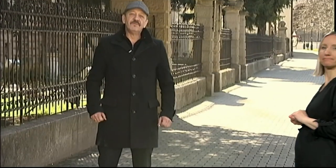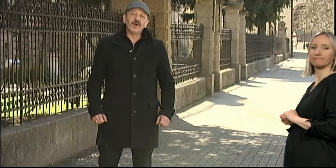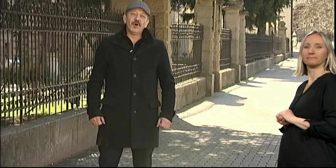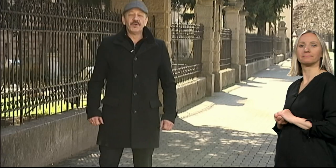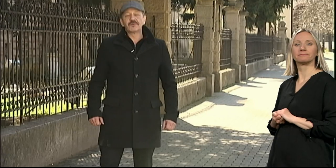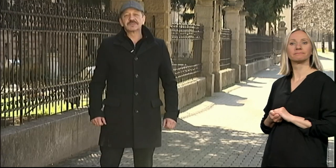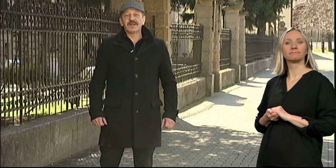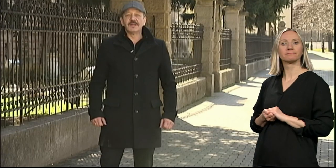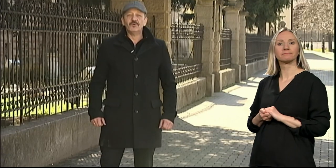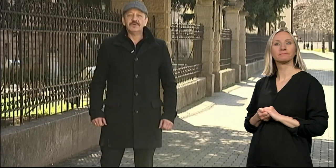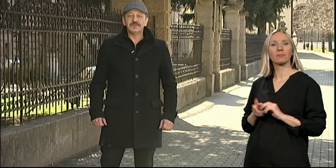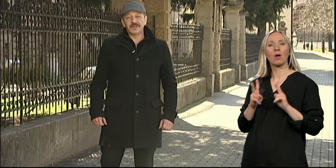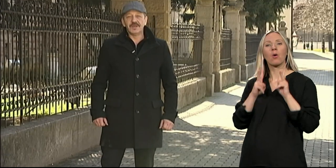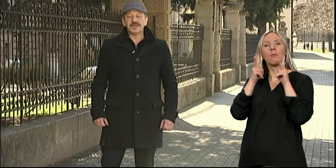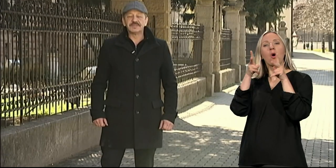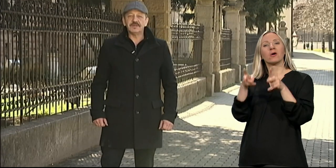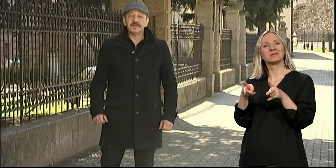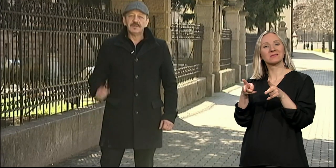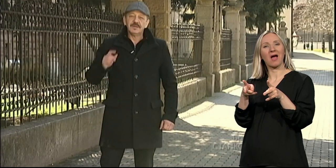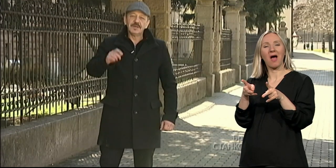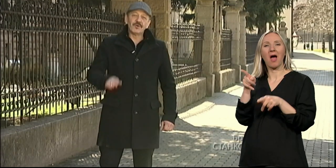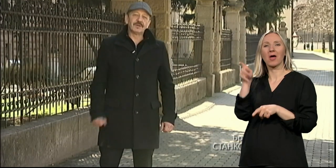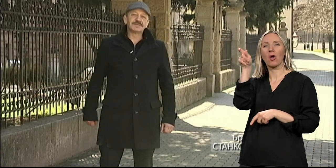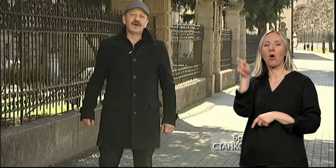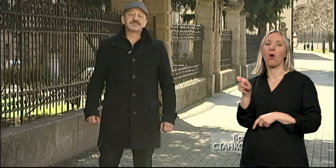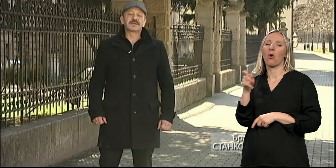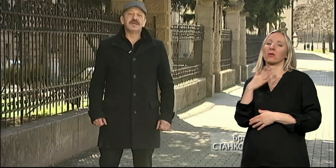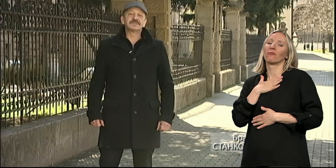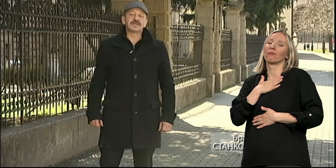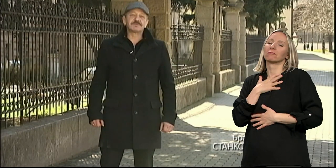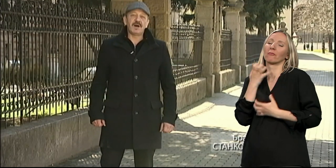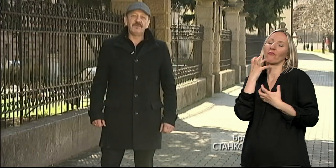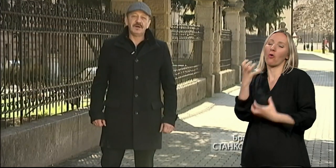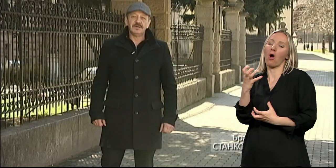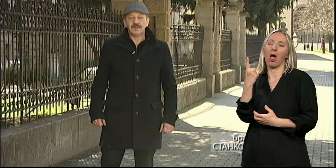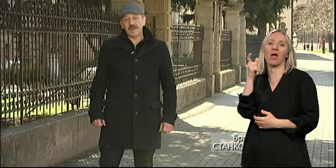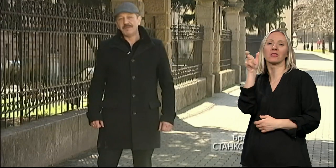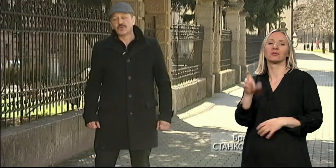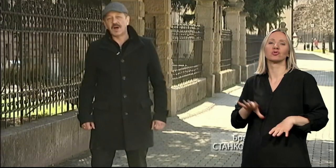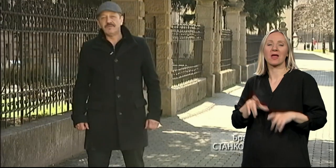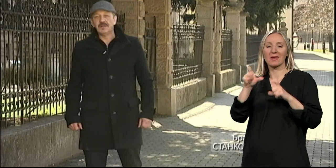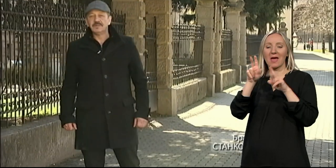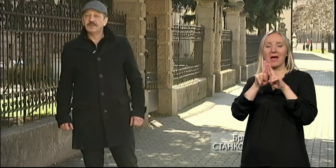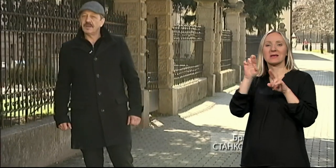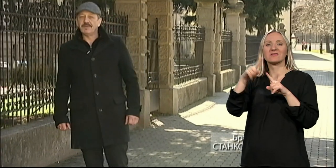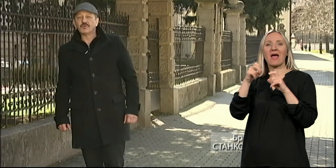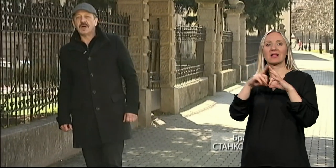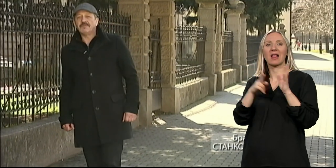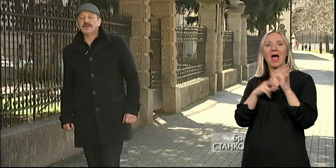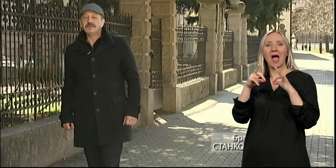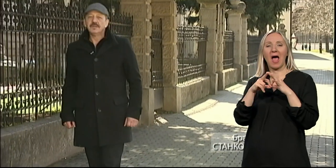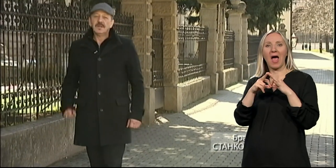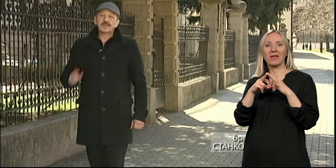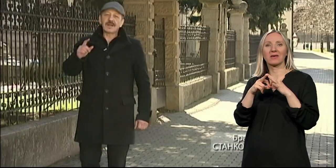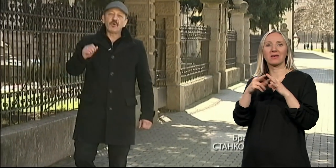Staru sam voleo neku Svetlanu jedne jeseni. Jao, kad bi znao sa kim sad spava, ne bi mu glava, ne bi mu